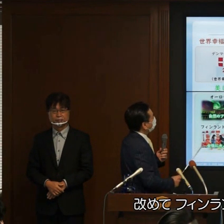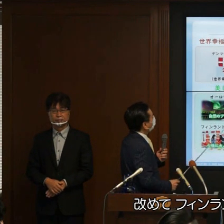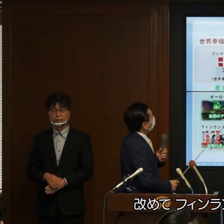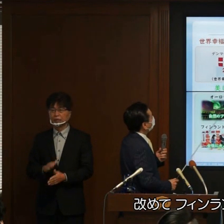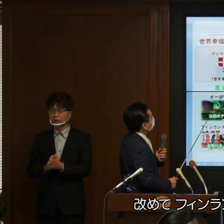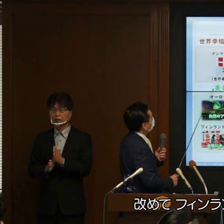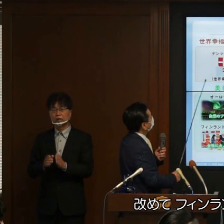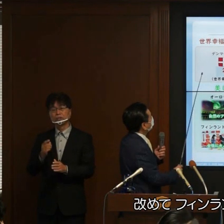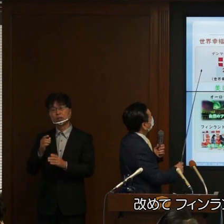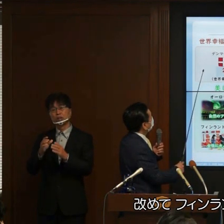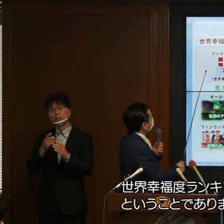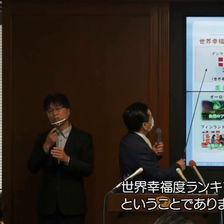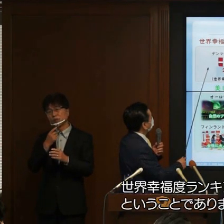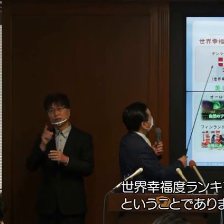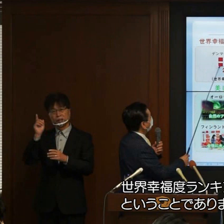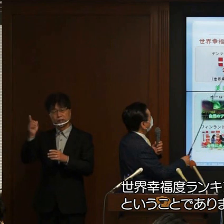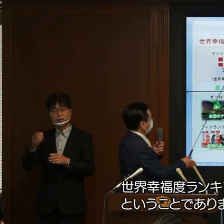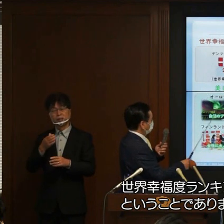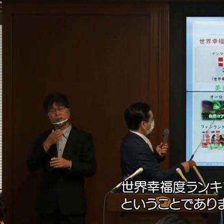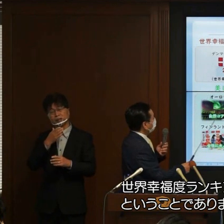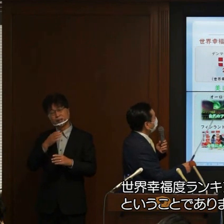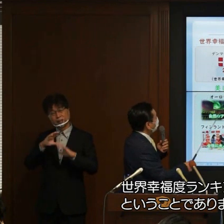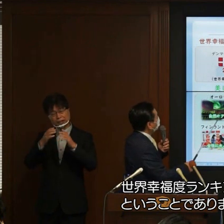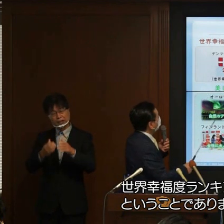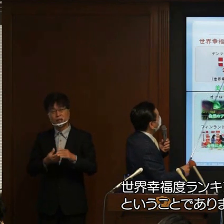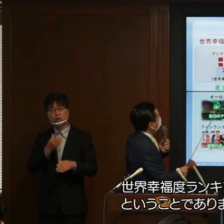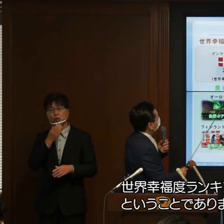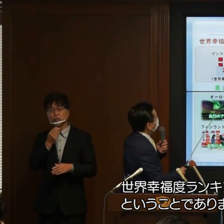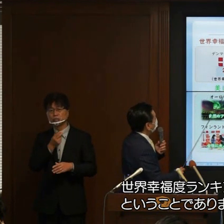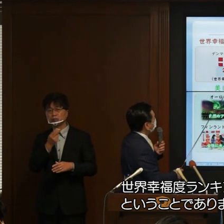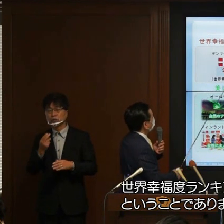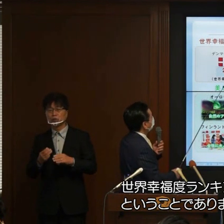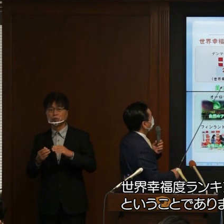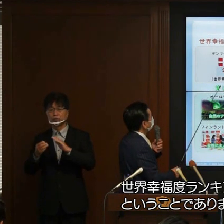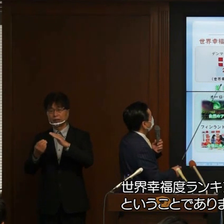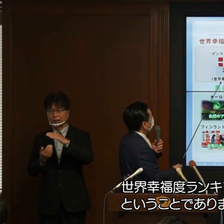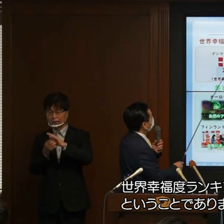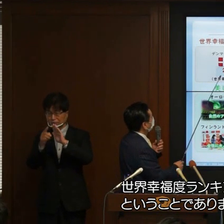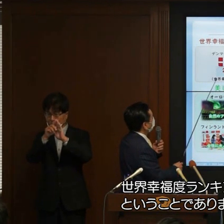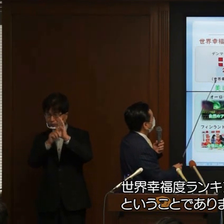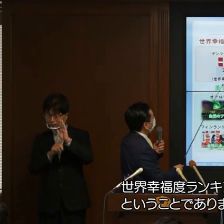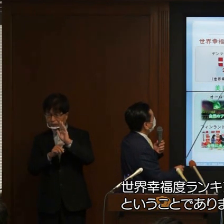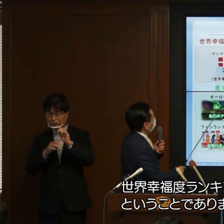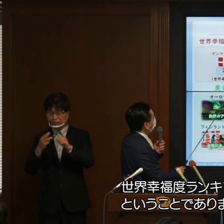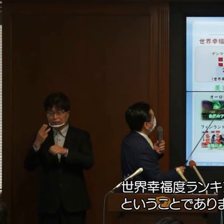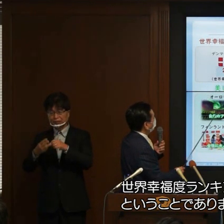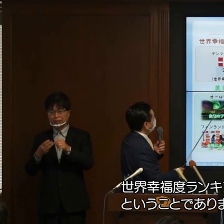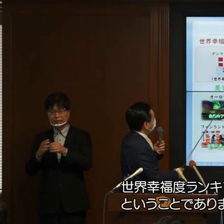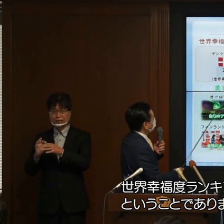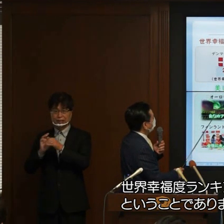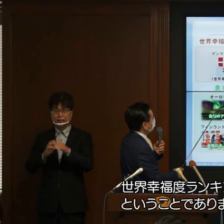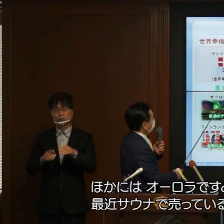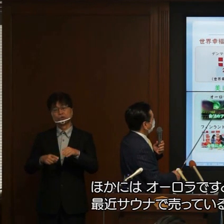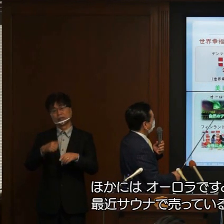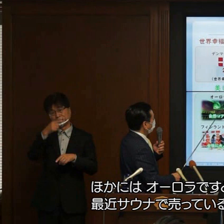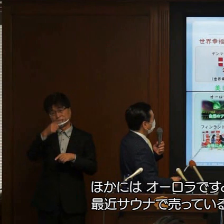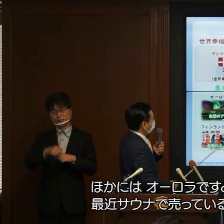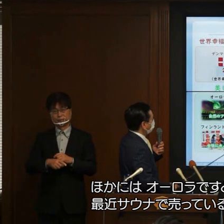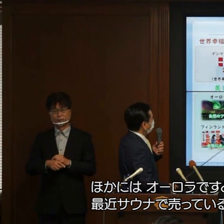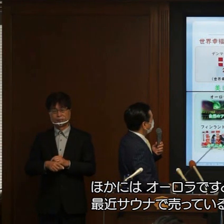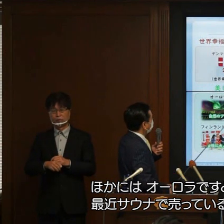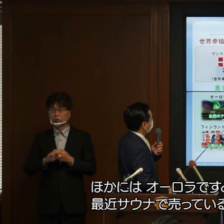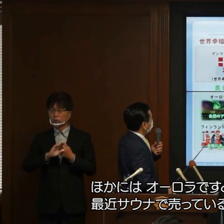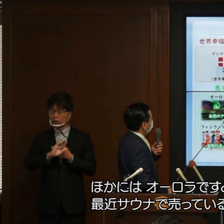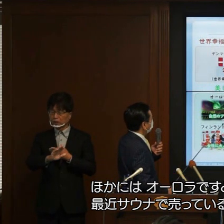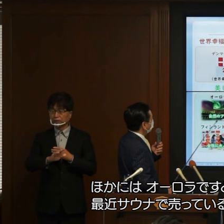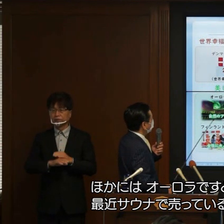改めてフィンランドなんですが、世界幸福度ランキング3年連続1位ということで、あります、まあ、他